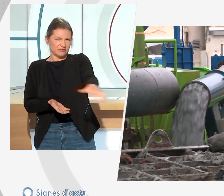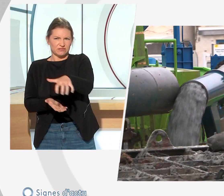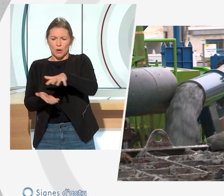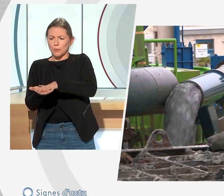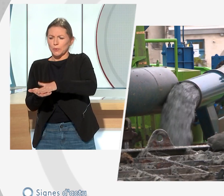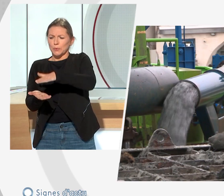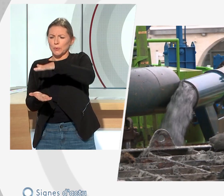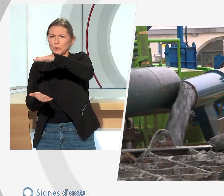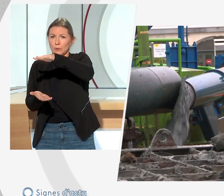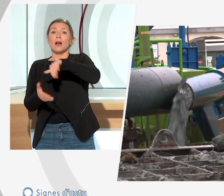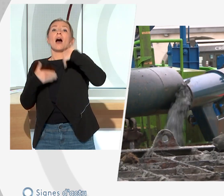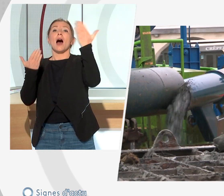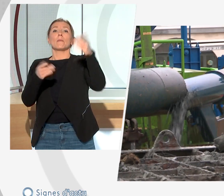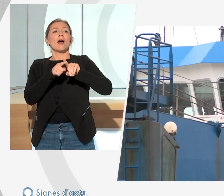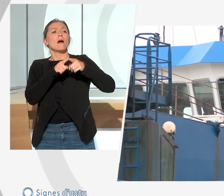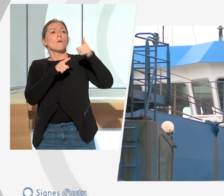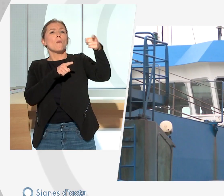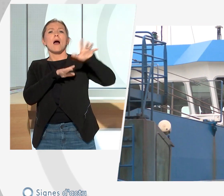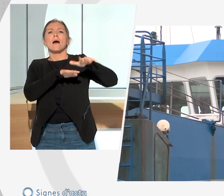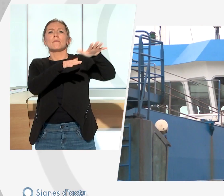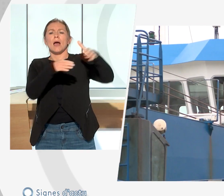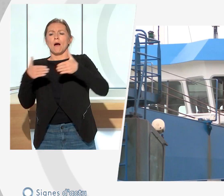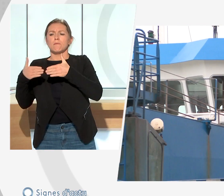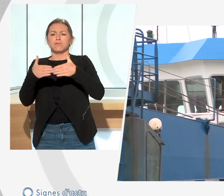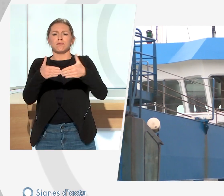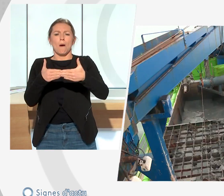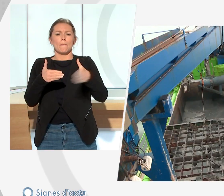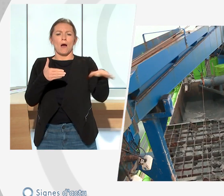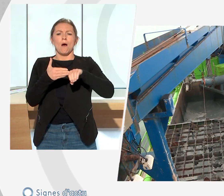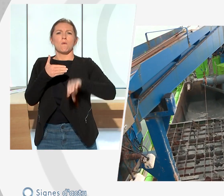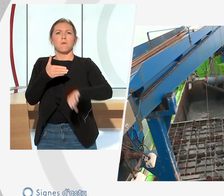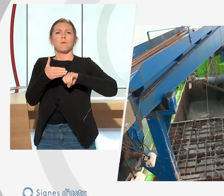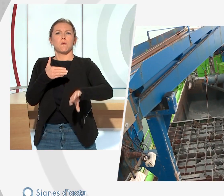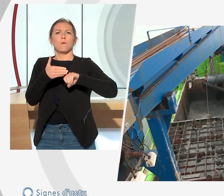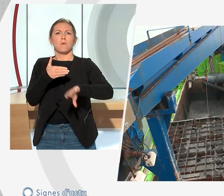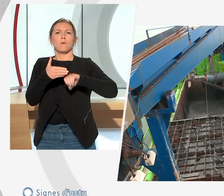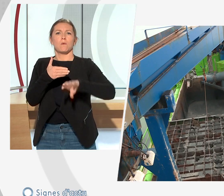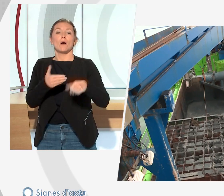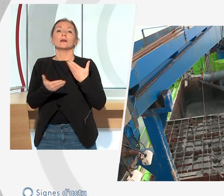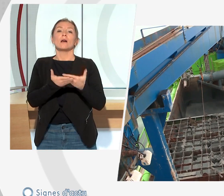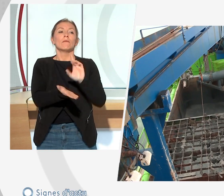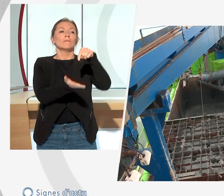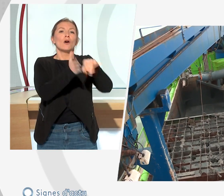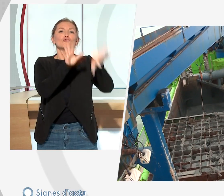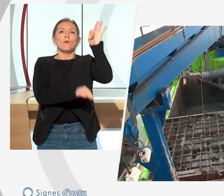dans cette cuve qui est ensuite vidée au large, dans une zone très surveillée par les équipes du port.